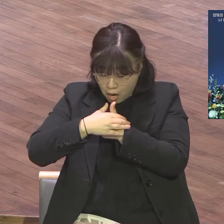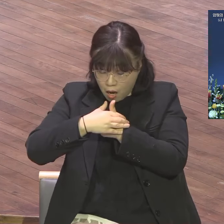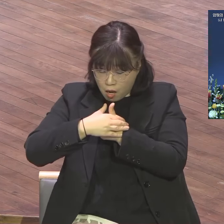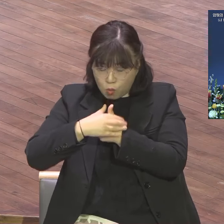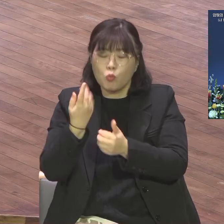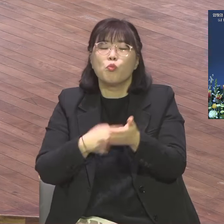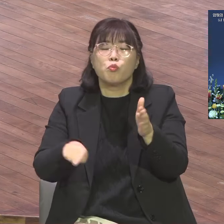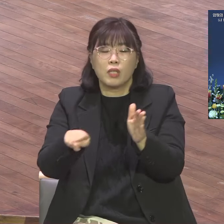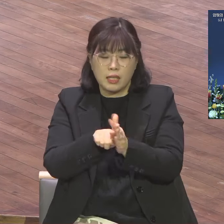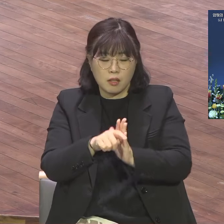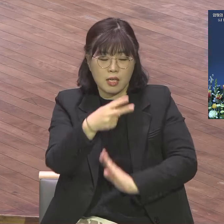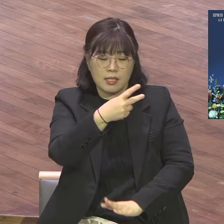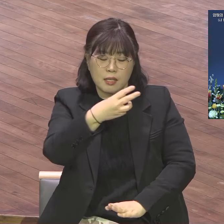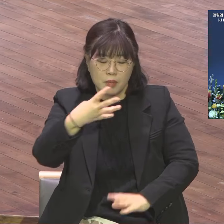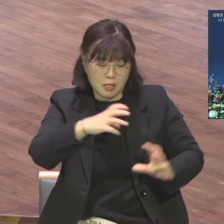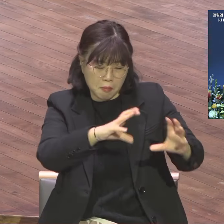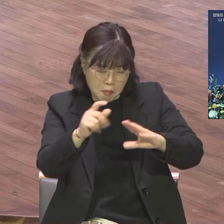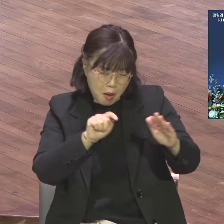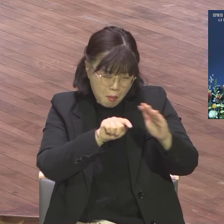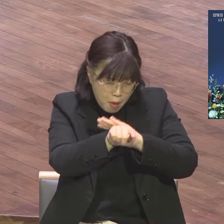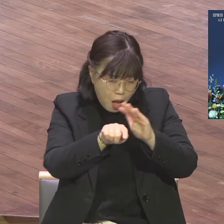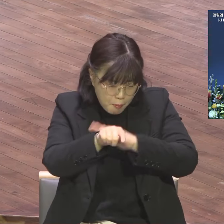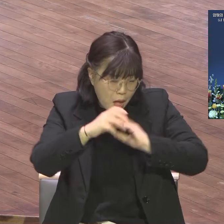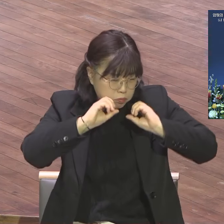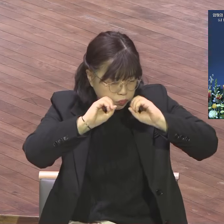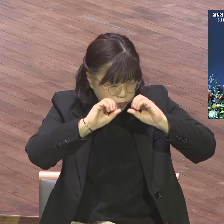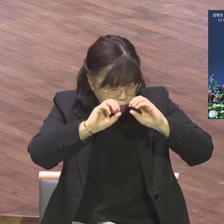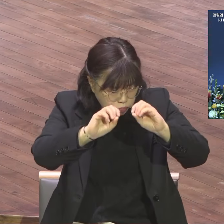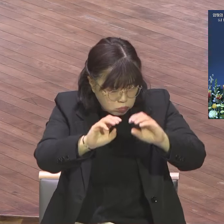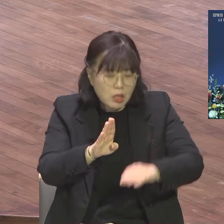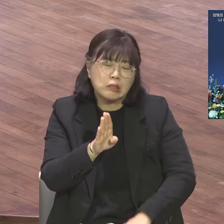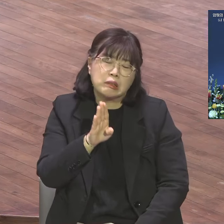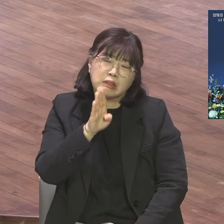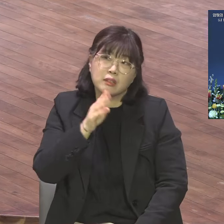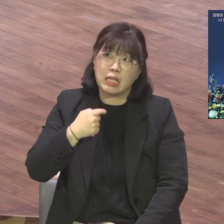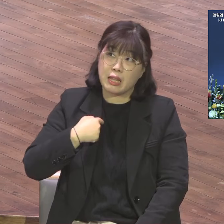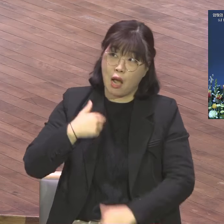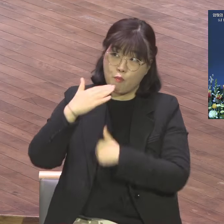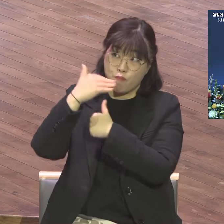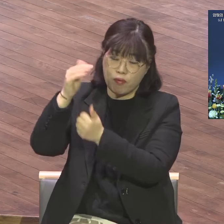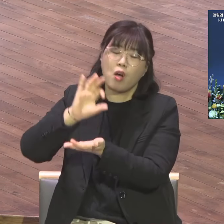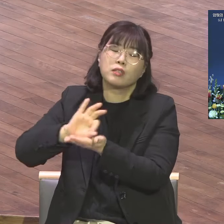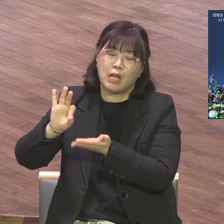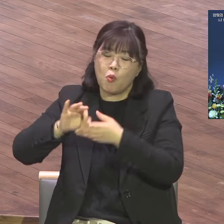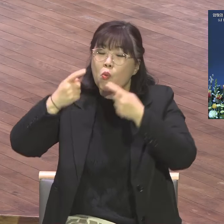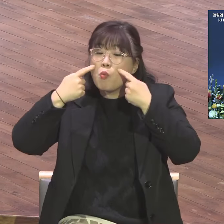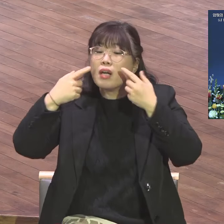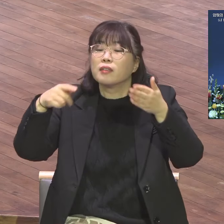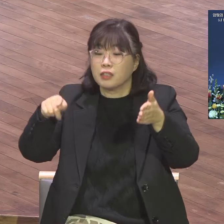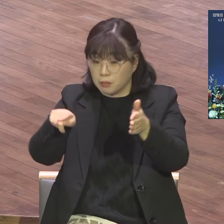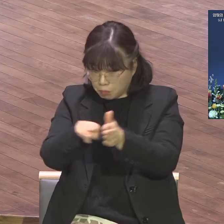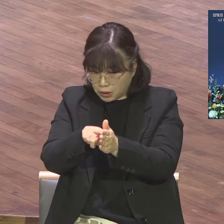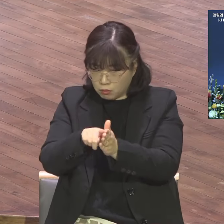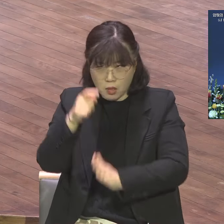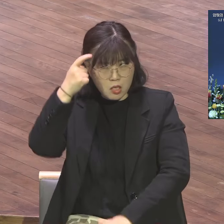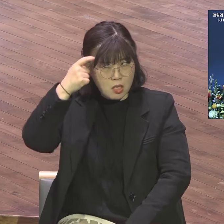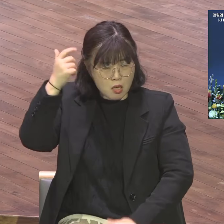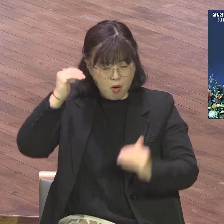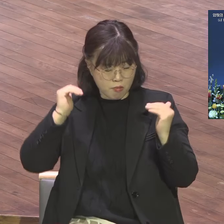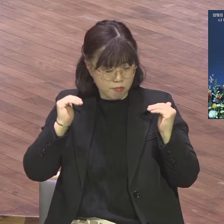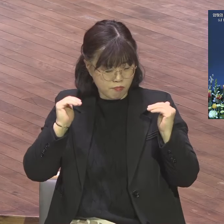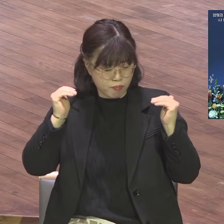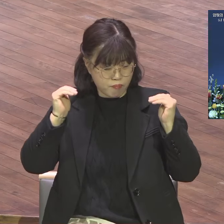만들어가는 이 일에 내가 사실적으로 쓰임 받겠다라는 확신을 가지고 영적 성자